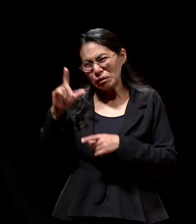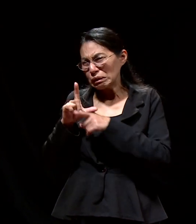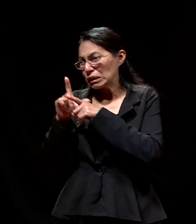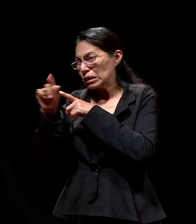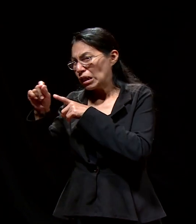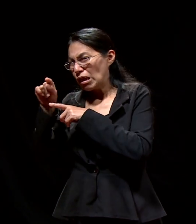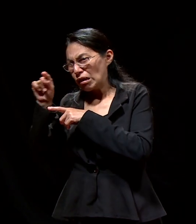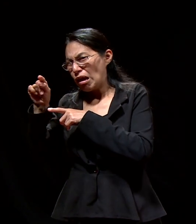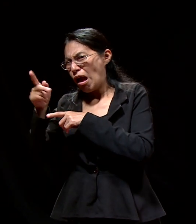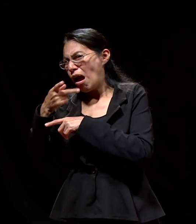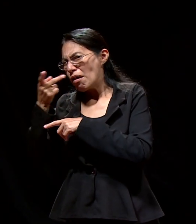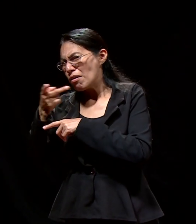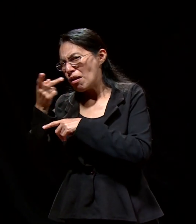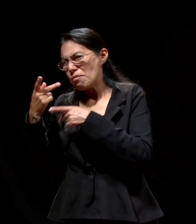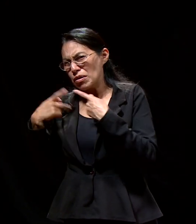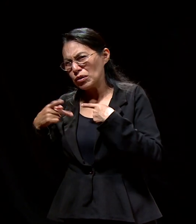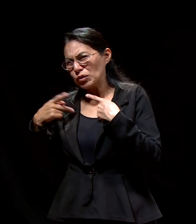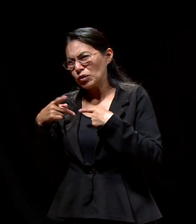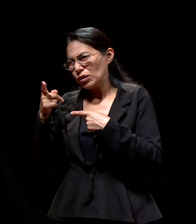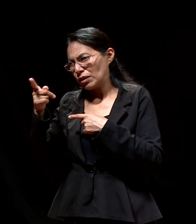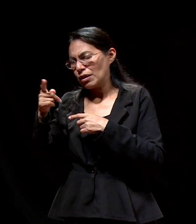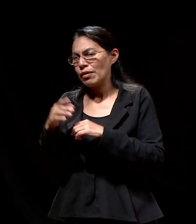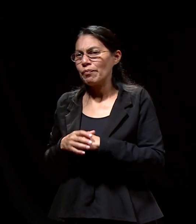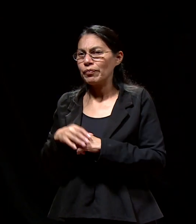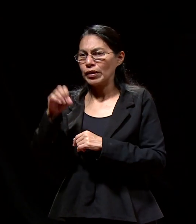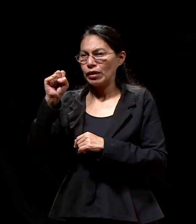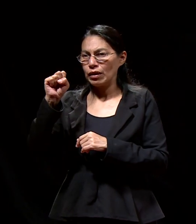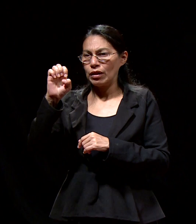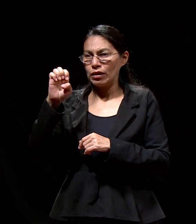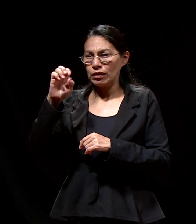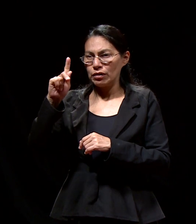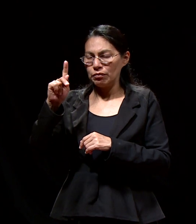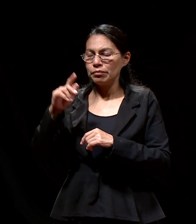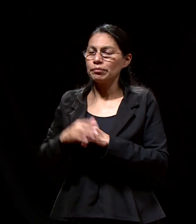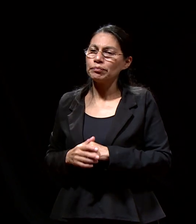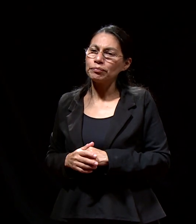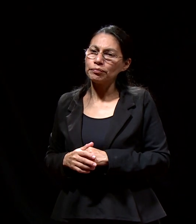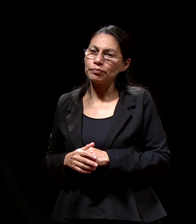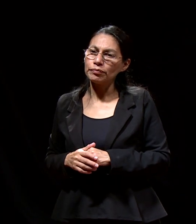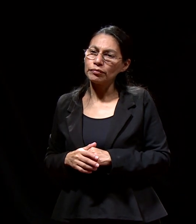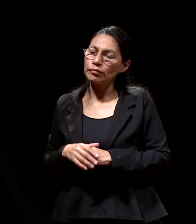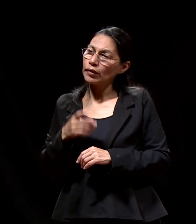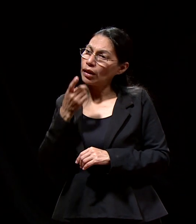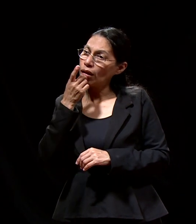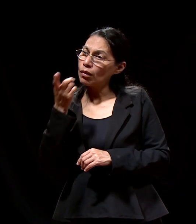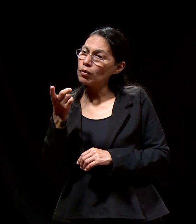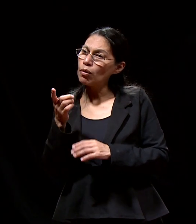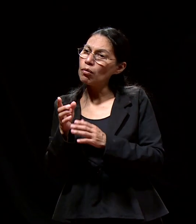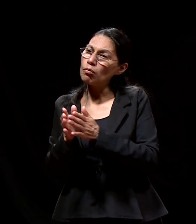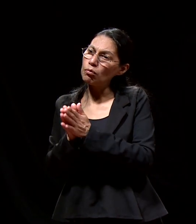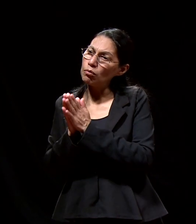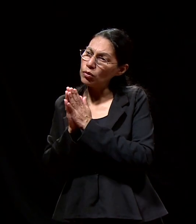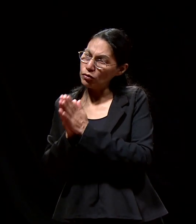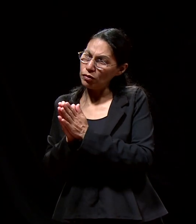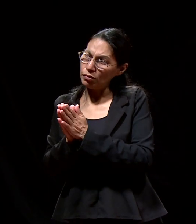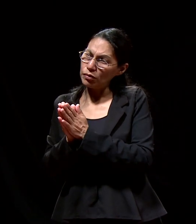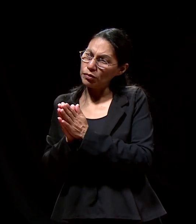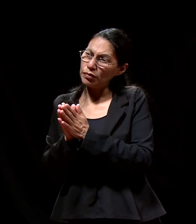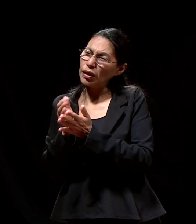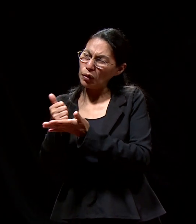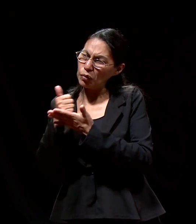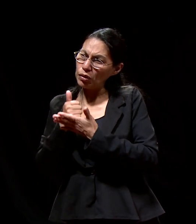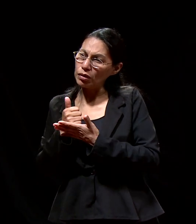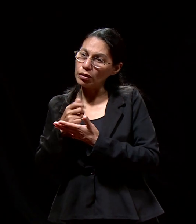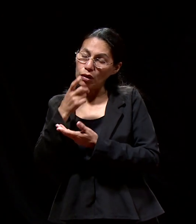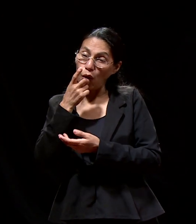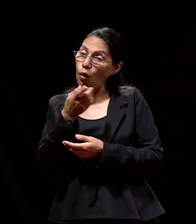la Secretaria de Educación la respuesta de ellos fue de alguna de las personas que visitamos sabe que necesitan presentar